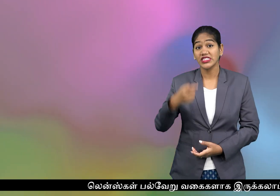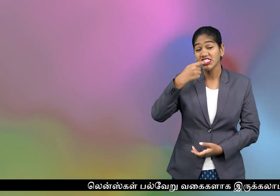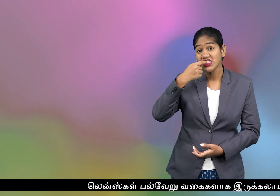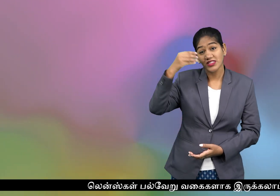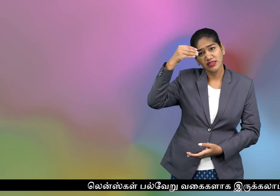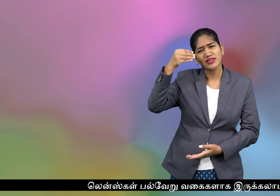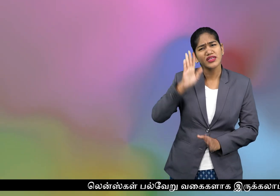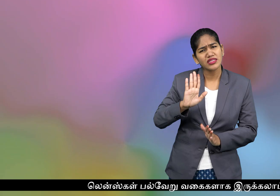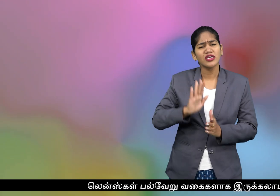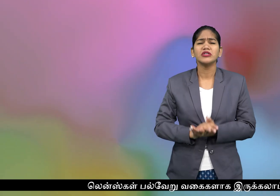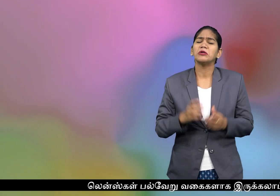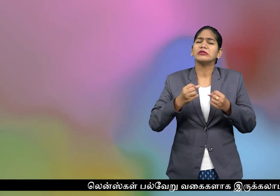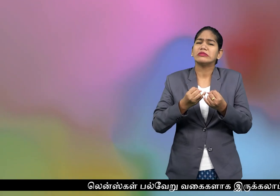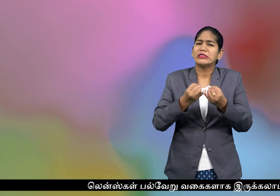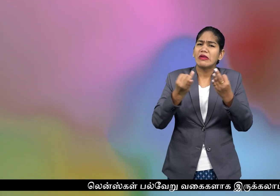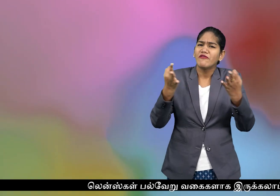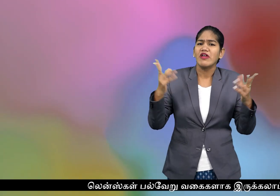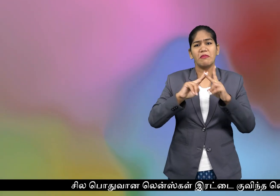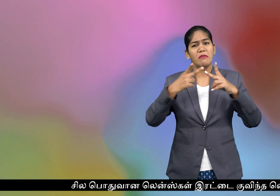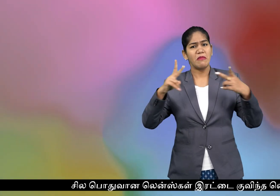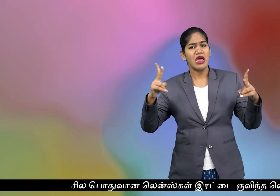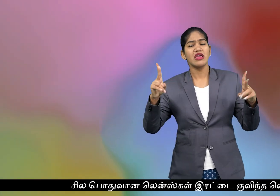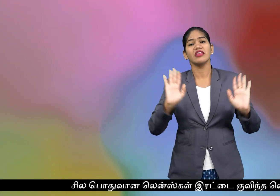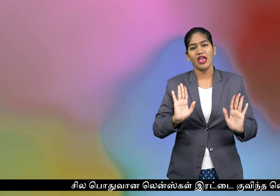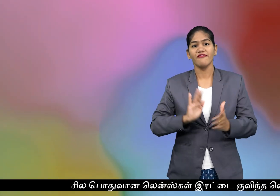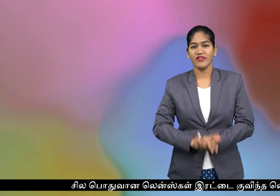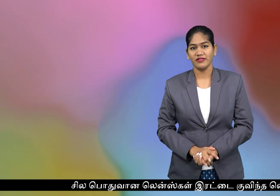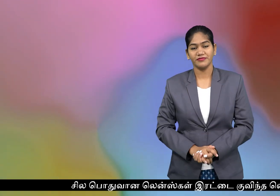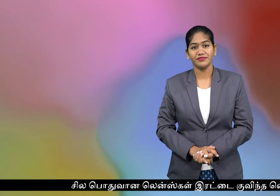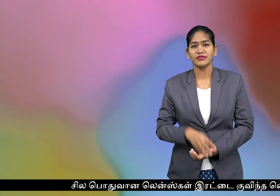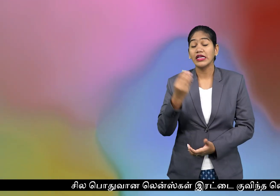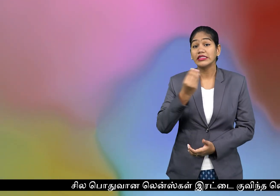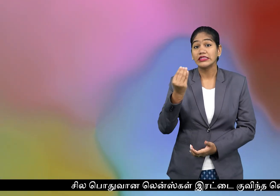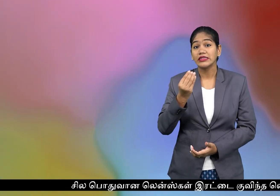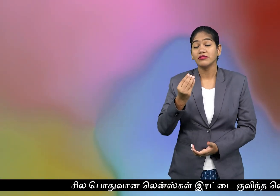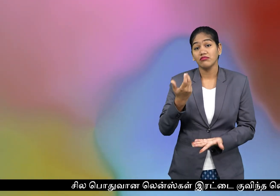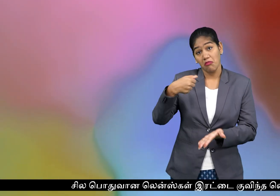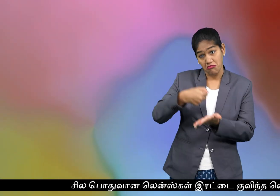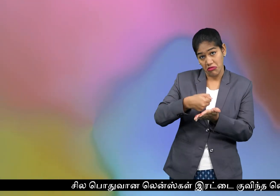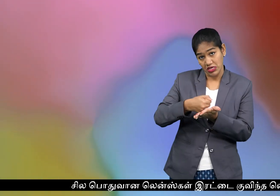வில்லைகள் பல்வேறு வகைகளாக இருக்கலாம். சில பொதுவான வில்லைகள்: இரட்டை